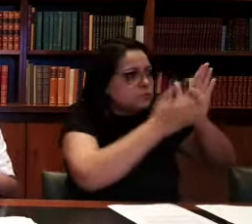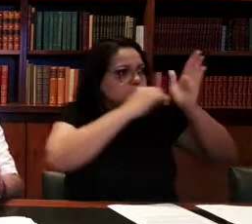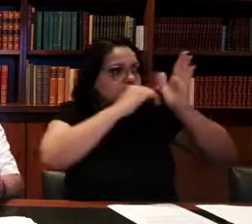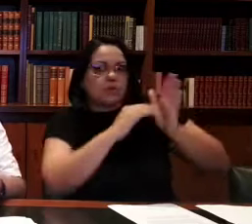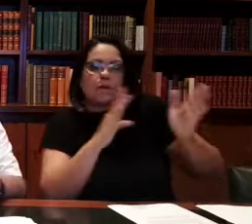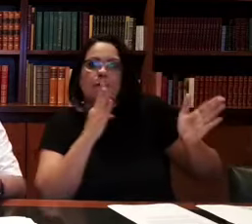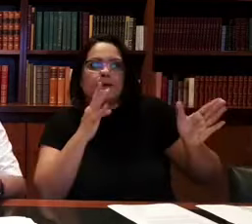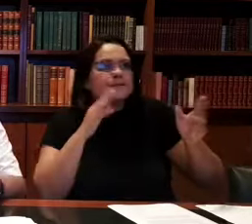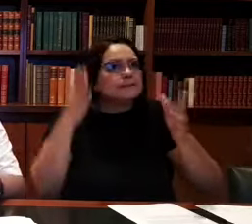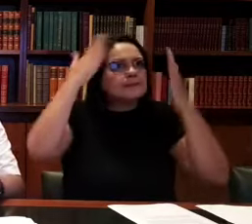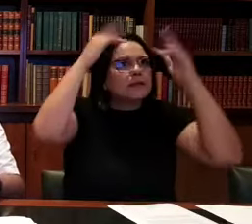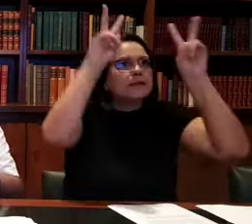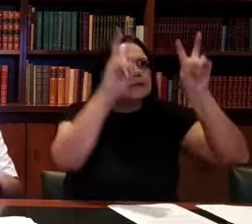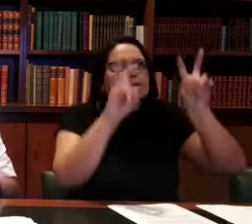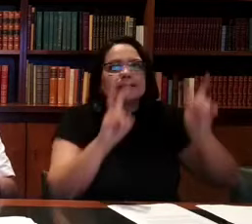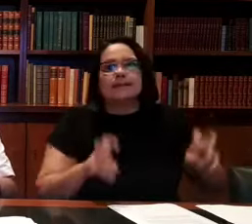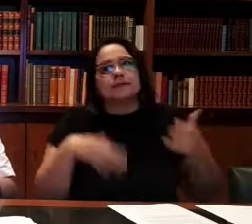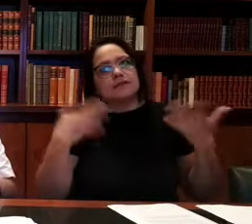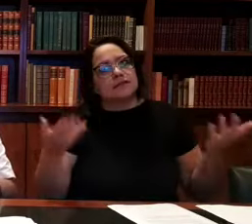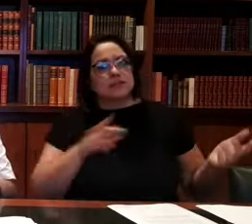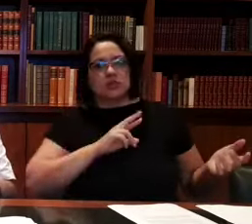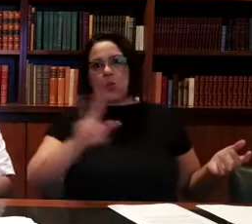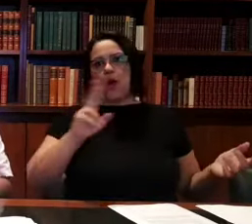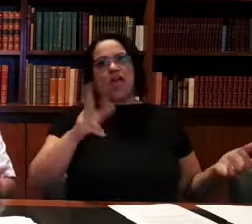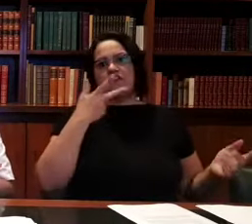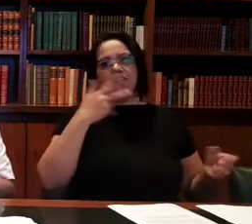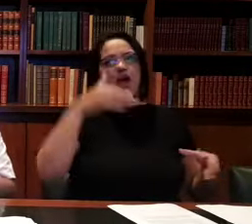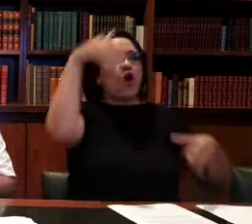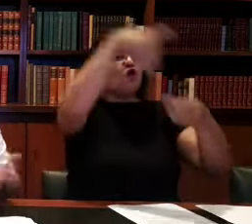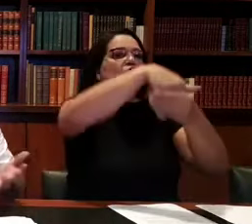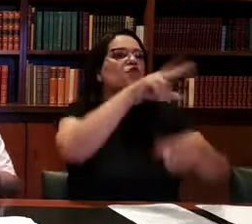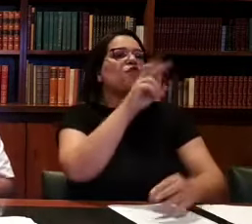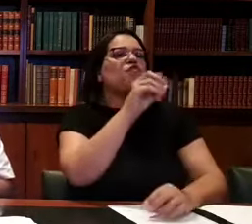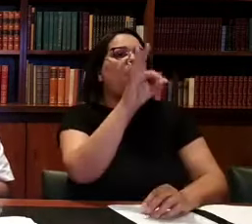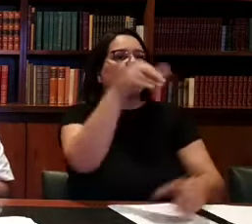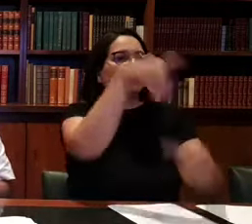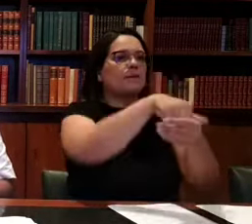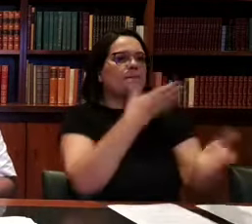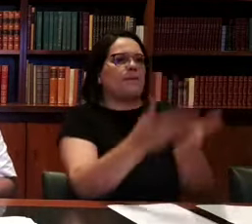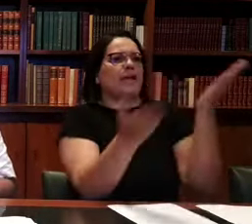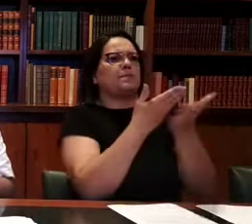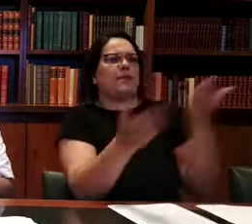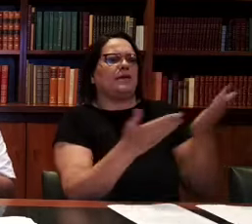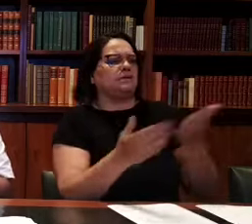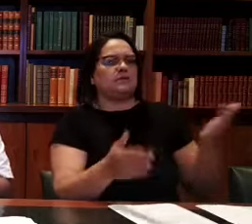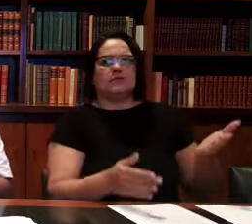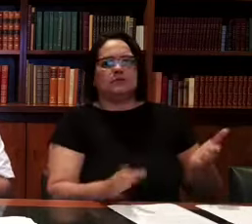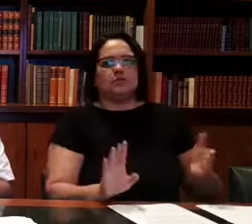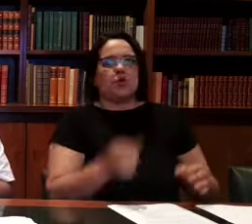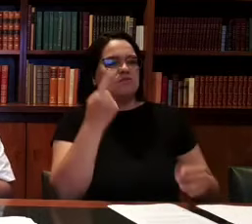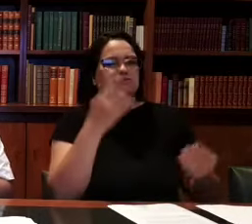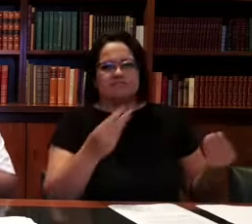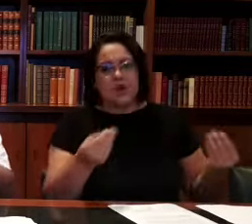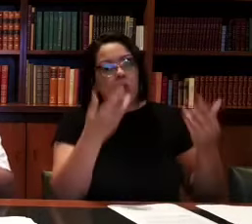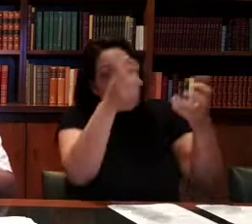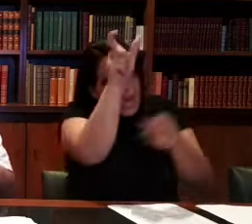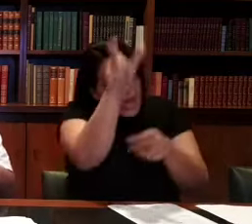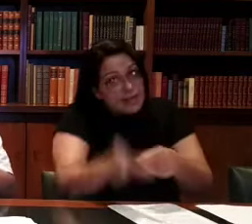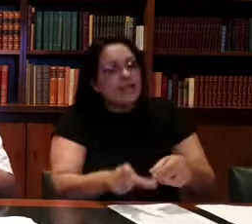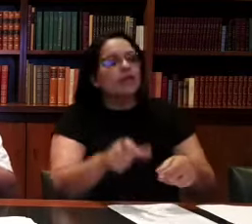eu quero botar uma pessoa lá não é para voltar certas coisas e perder por 10 a 1 tudo aí eu voltei conto não quero que essa pessoa